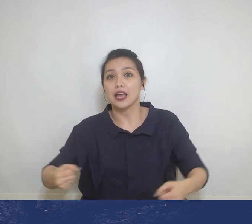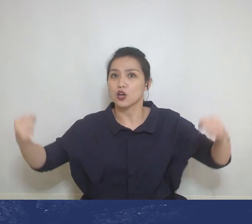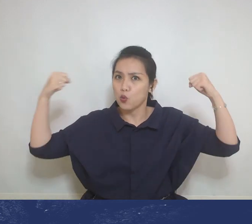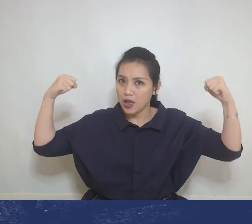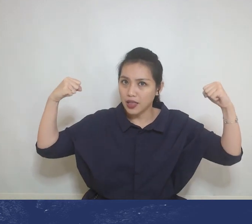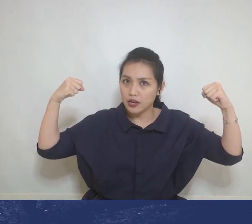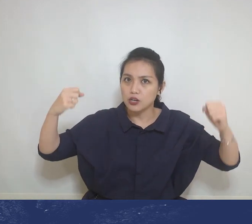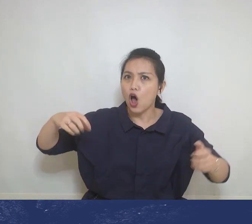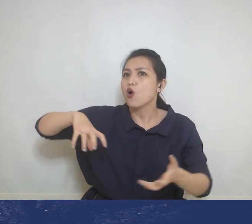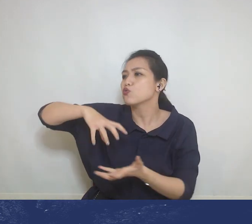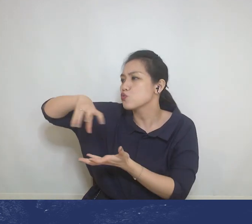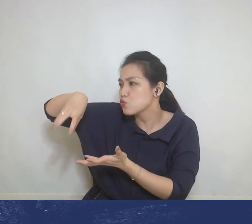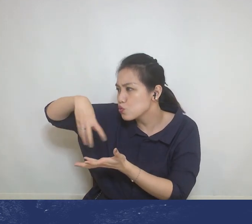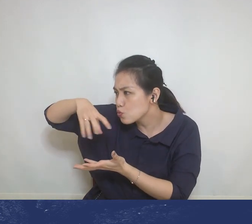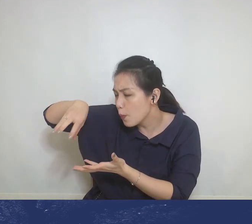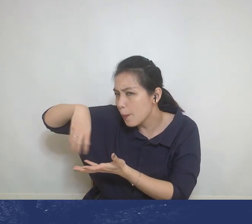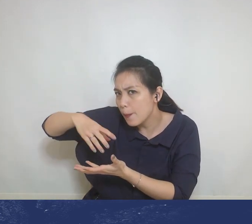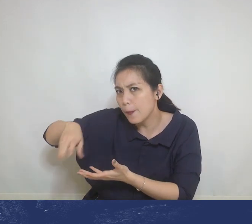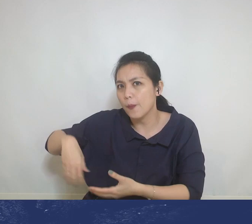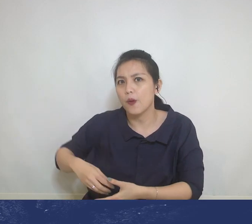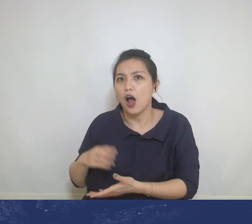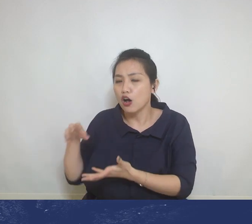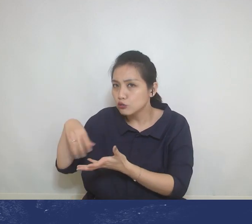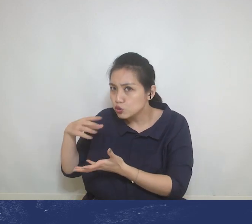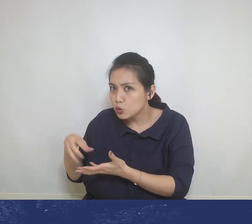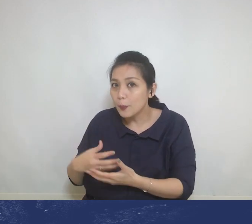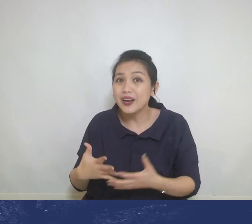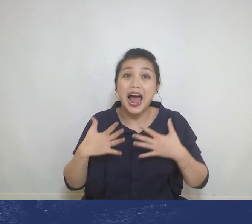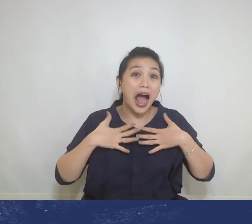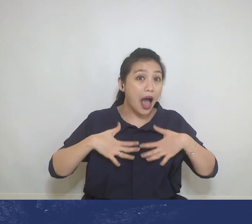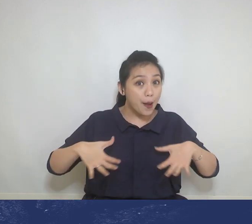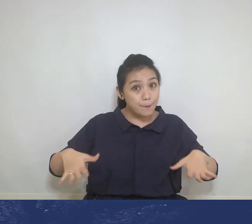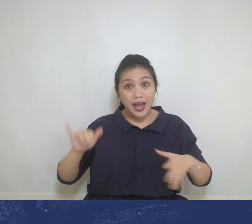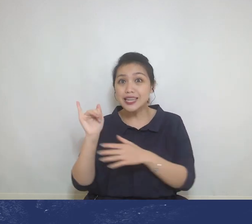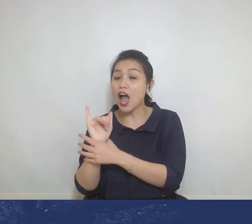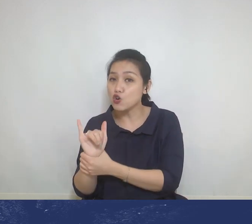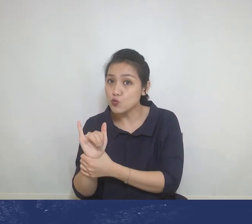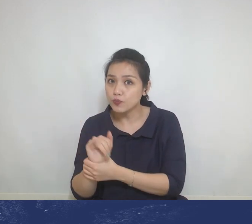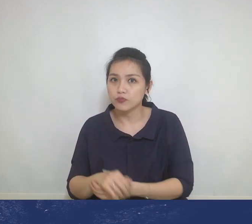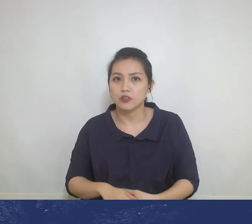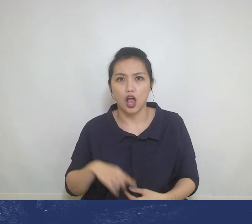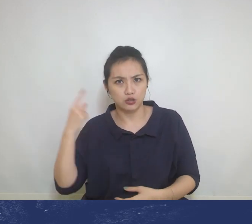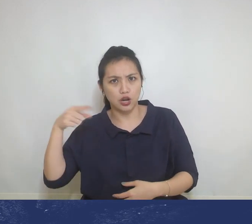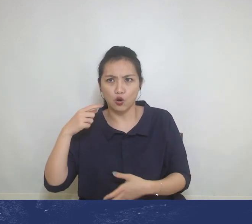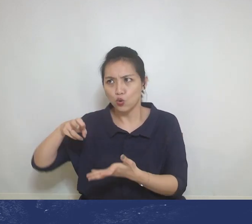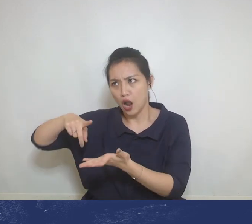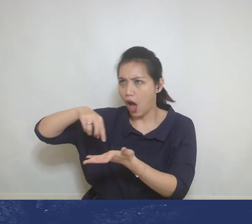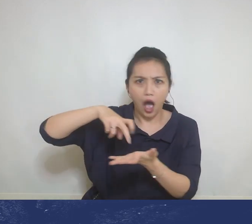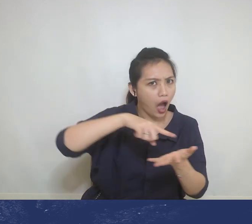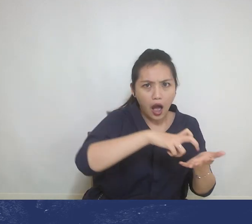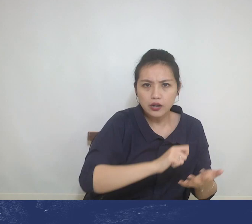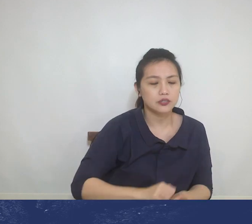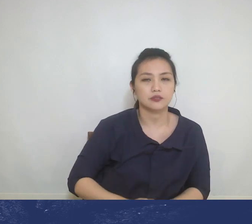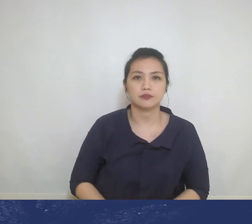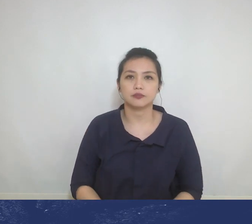dari rasa aman dia. Dalam menghadapi masalah, ketika menghadapi masalah dengan Esau yang dilakukan apa? Lari pakai